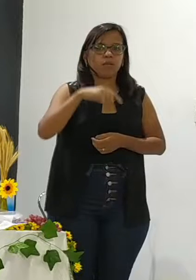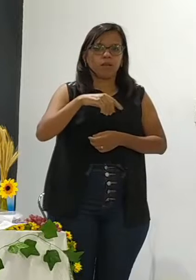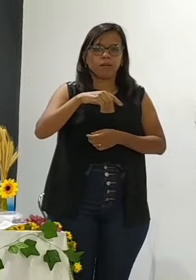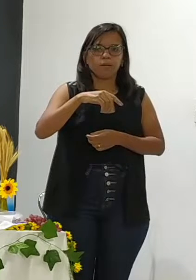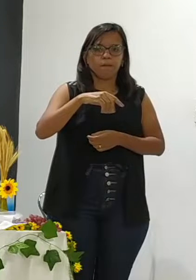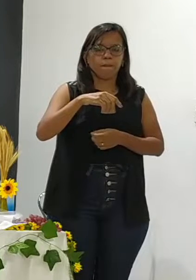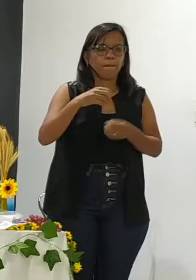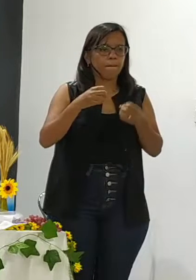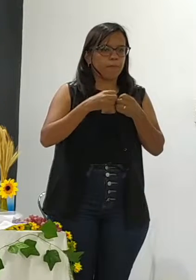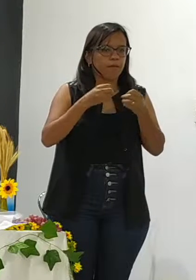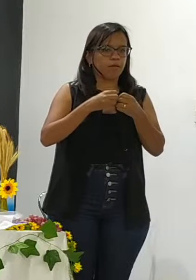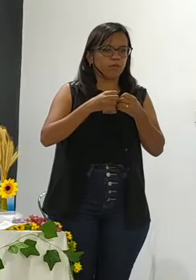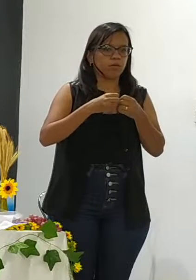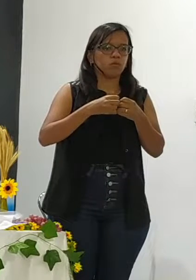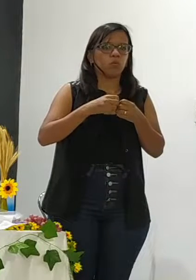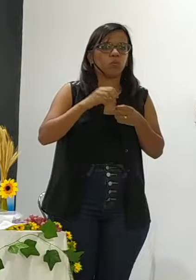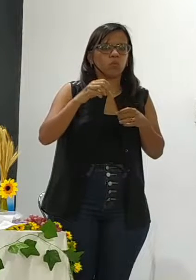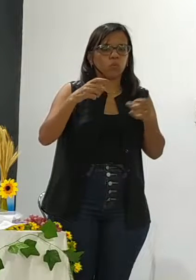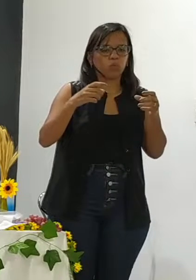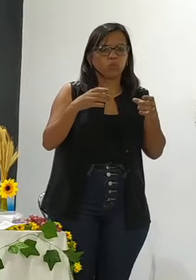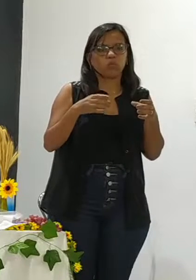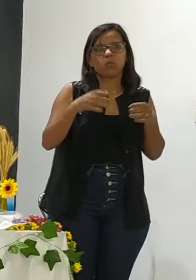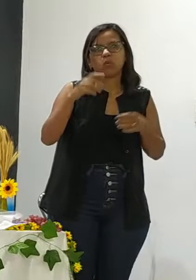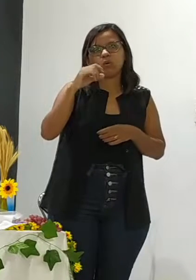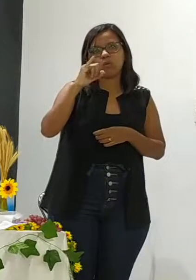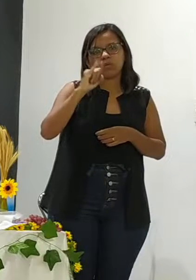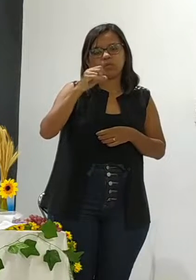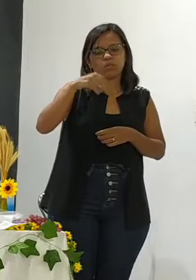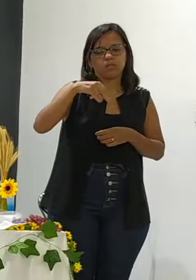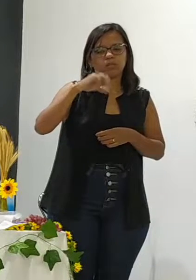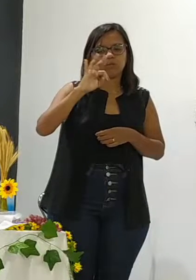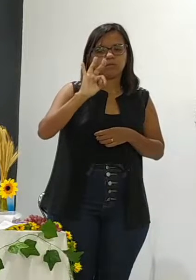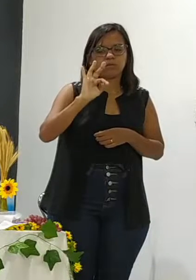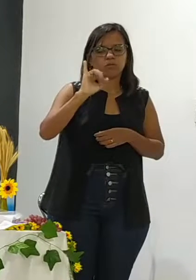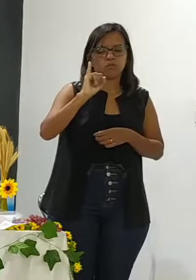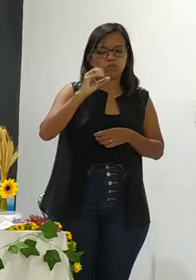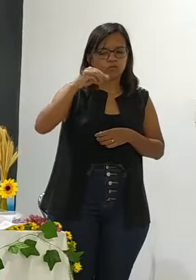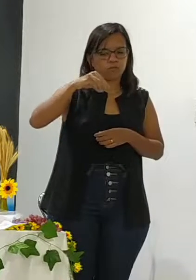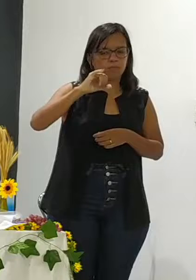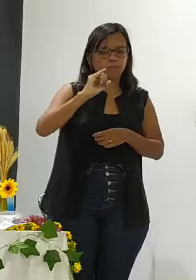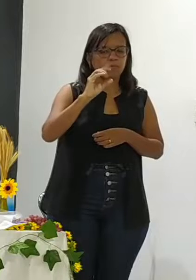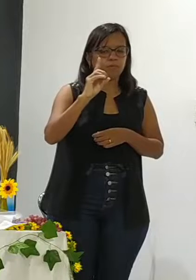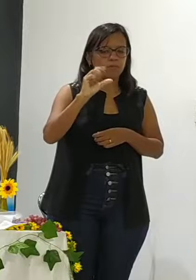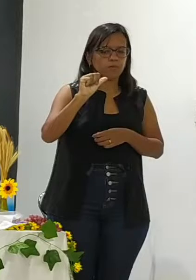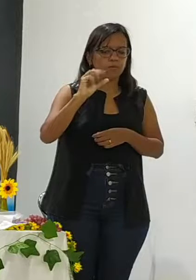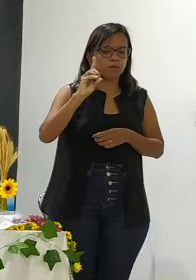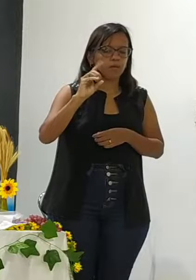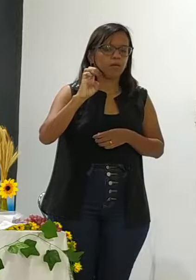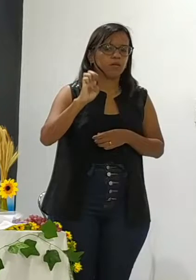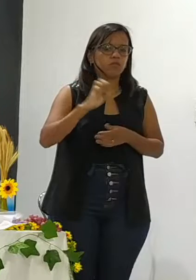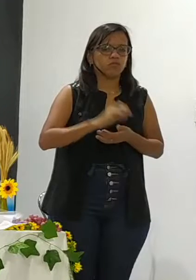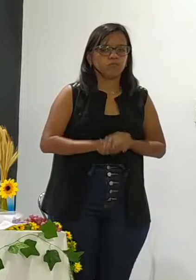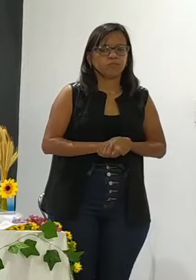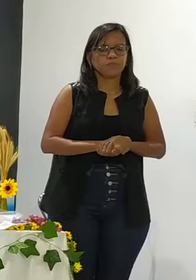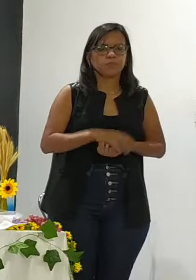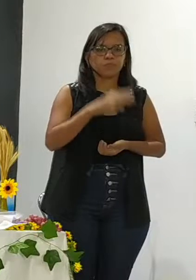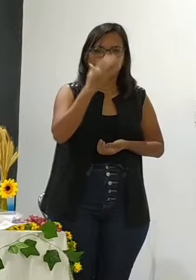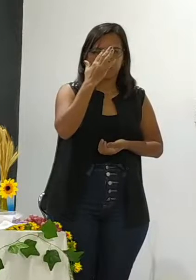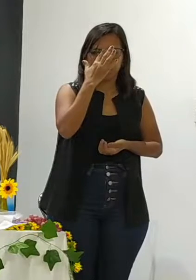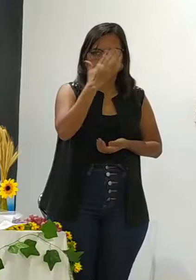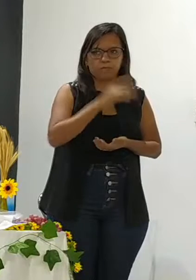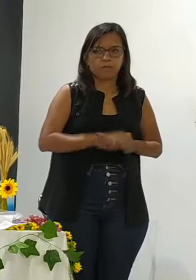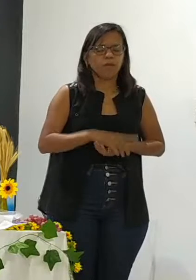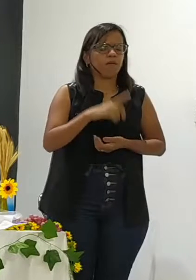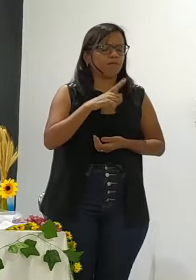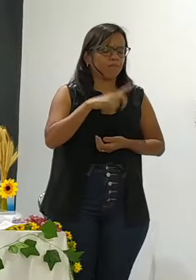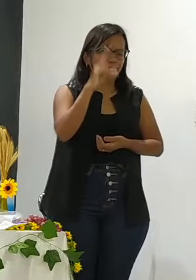né? E lá eu falei isso. E há muitos anos atrás a minha esposa falou assim, isso aí é cheio de história. Isso tem